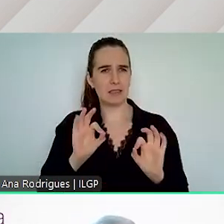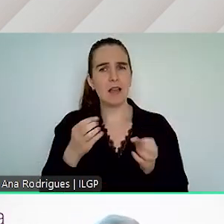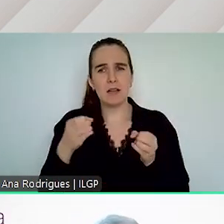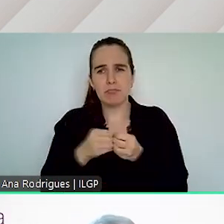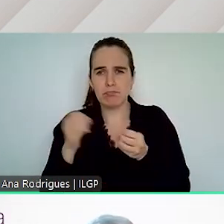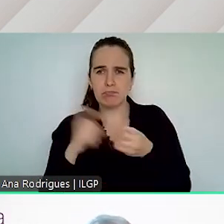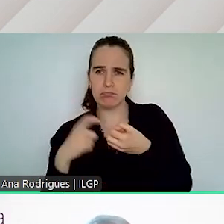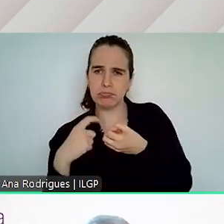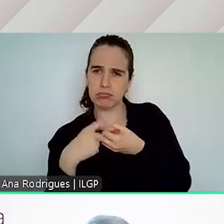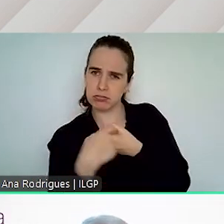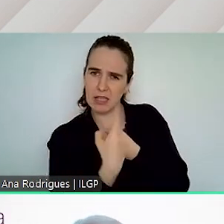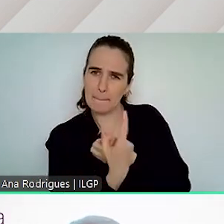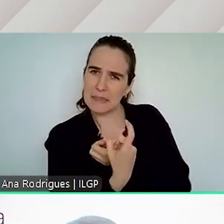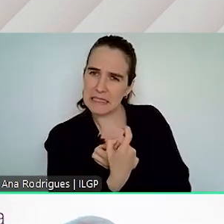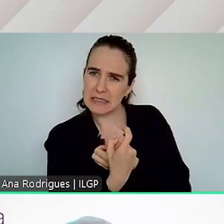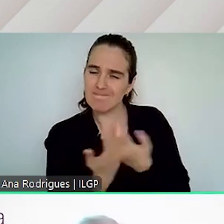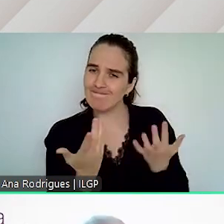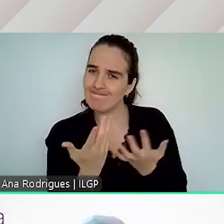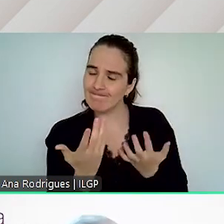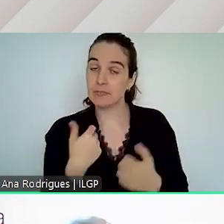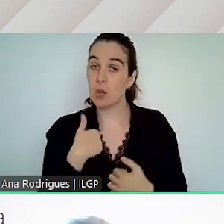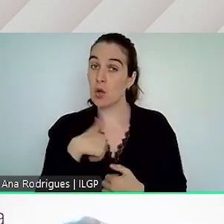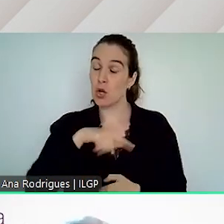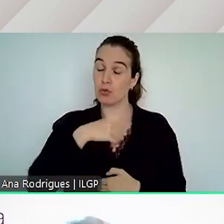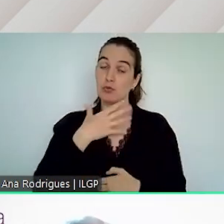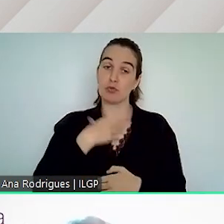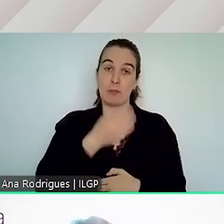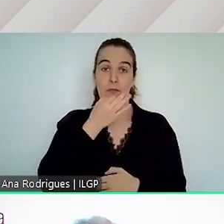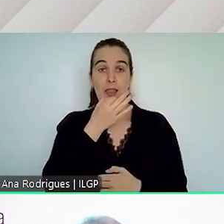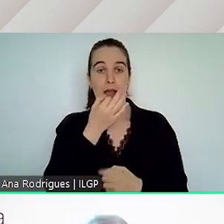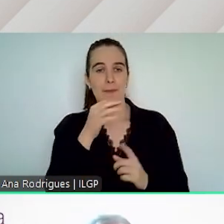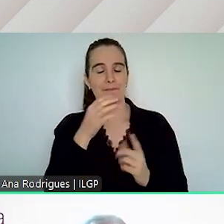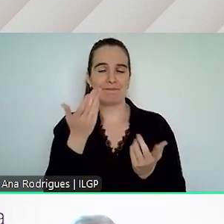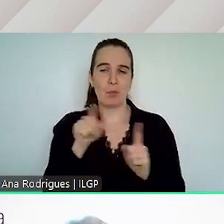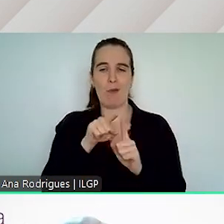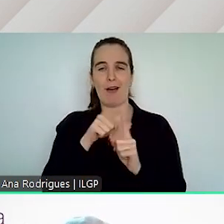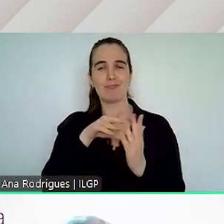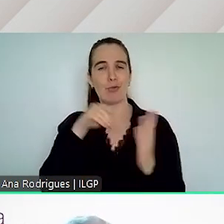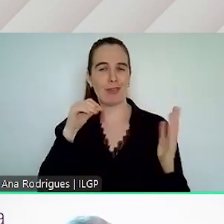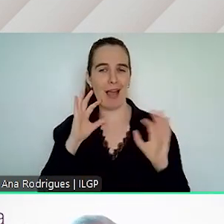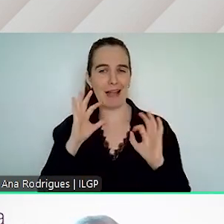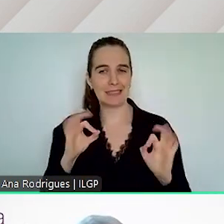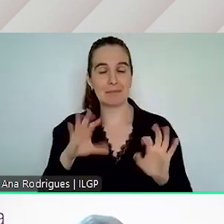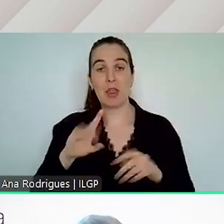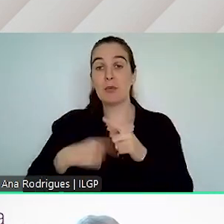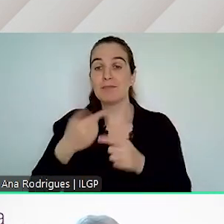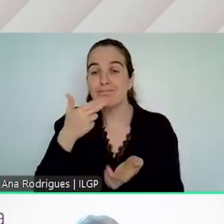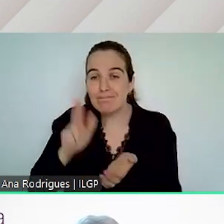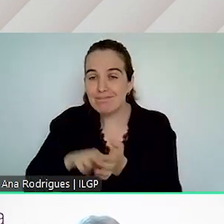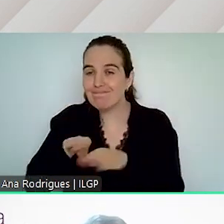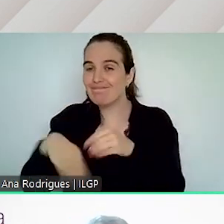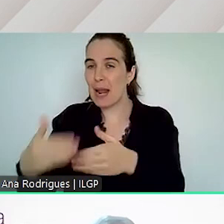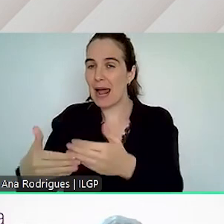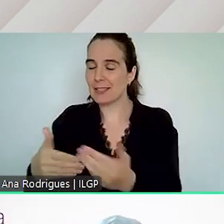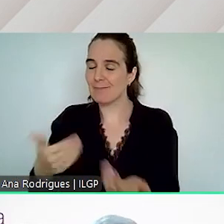dia a dia gostamos de falar destes paradigmas, destas palavras fáceis, mas muitas vezes na prática parece que não é tanto assim.